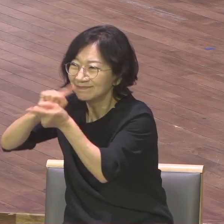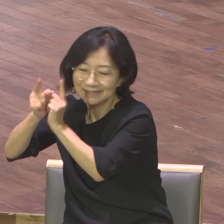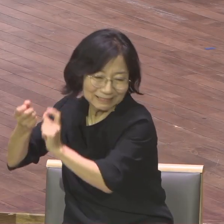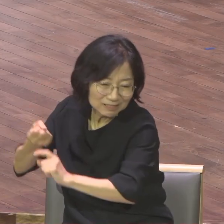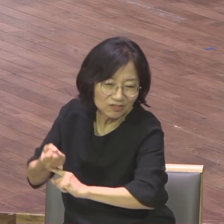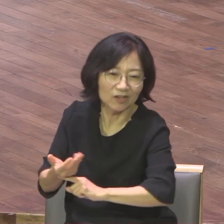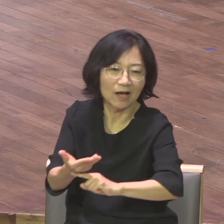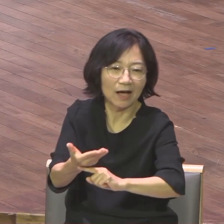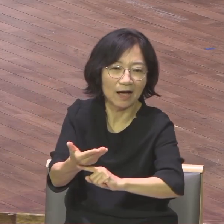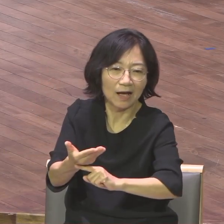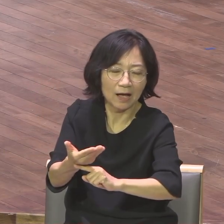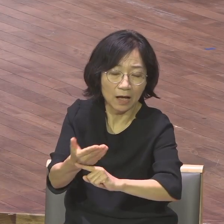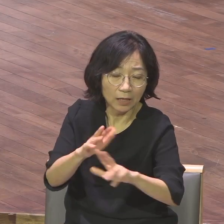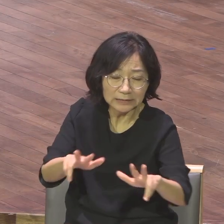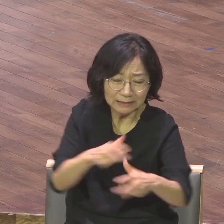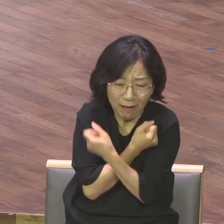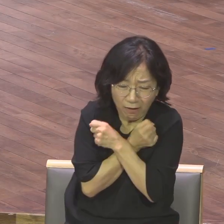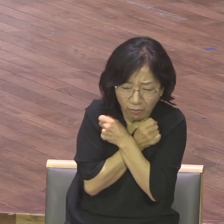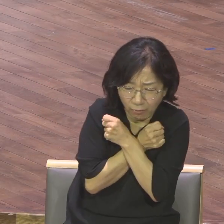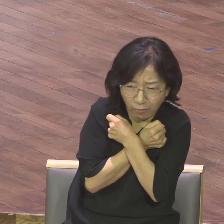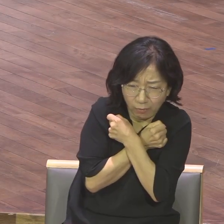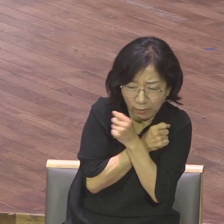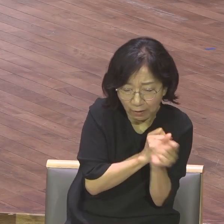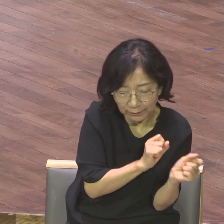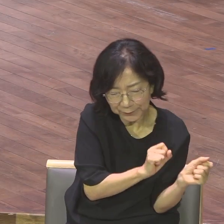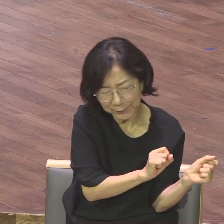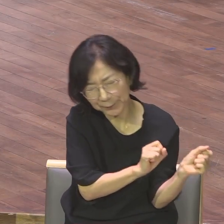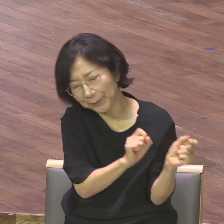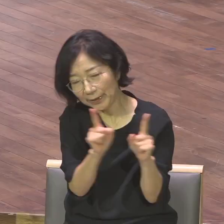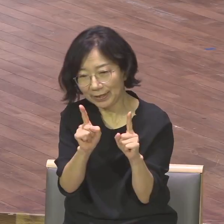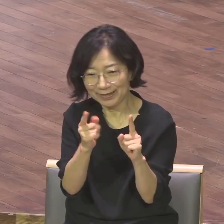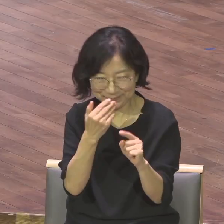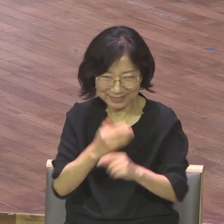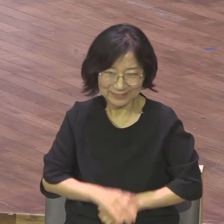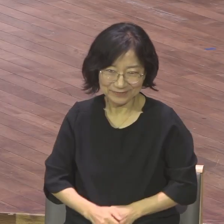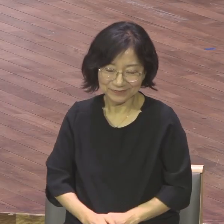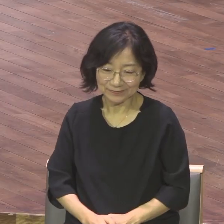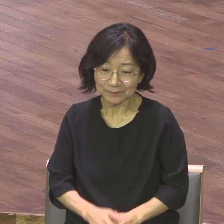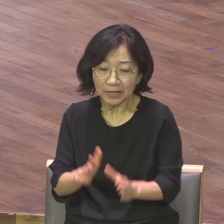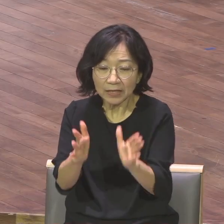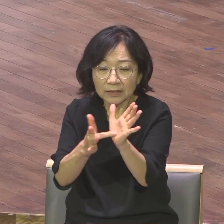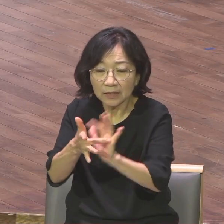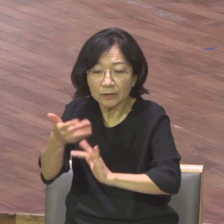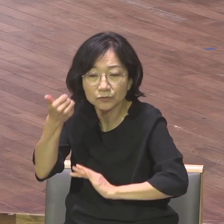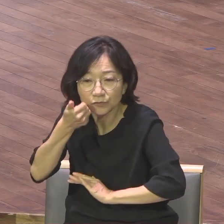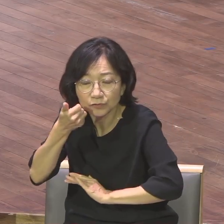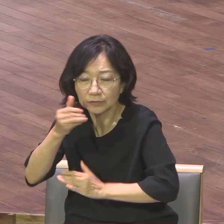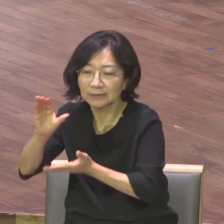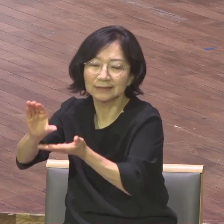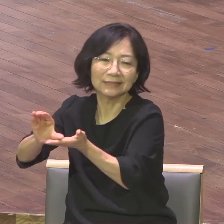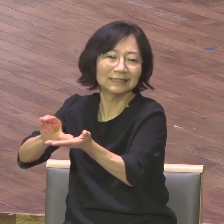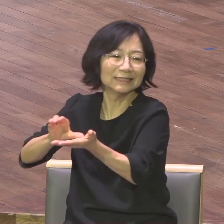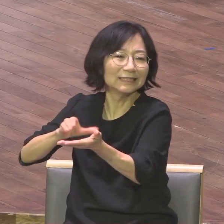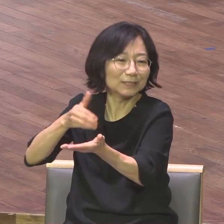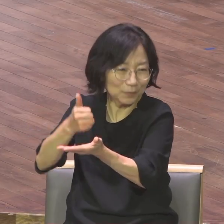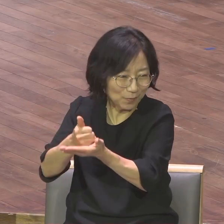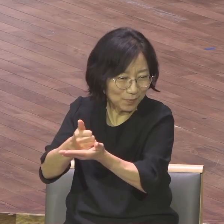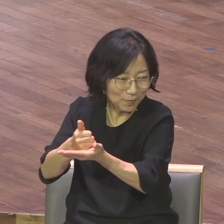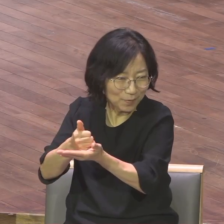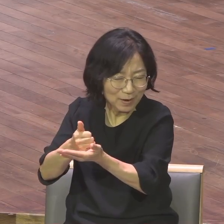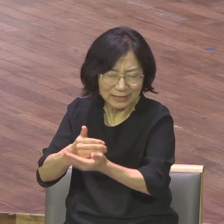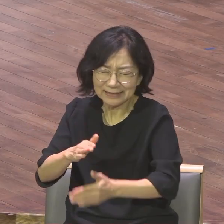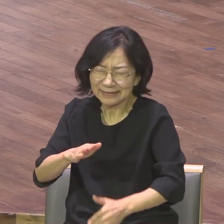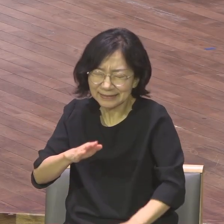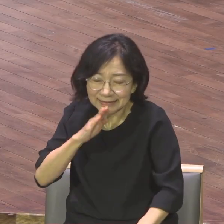실제로 마른 뼈 상태로 있는 현장에 볼진 영혼들이 예수가 그리스도라는 사실을, 예수 그리스도의 참